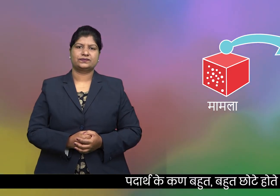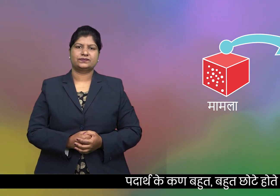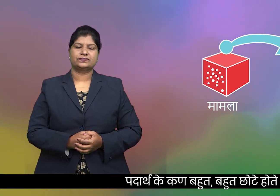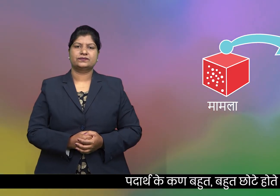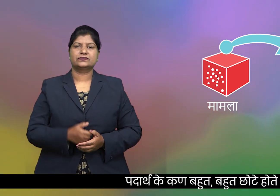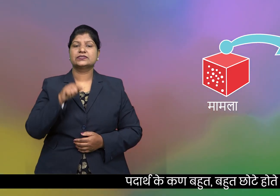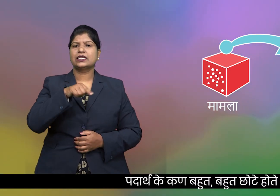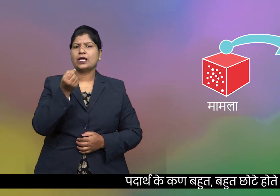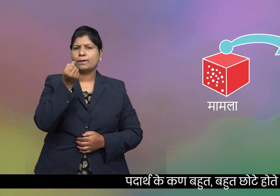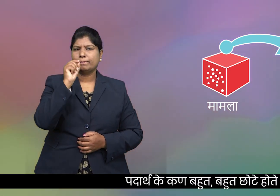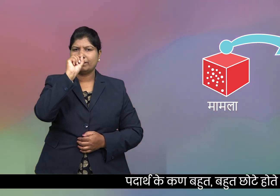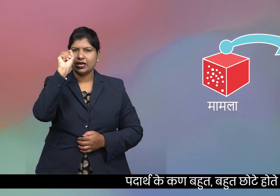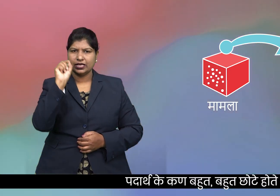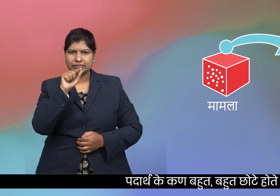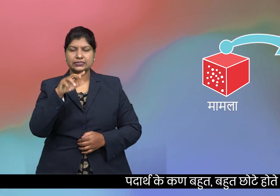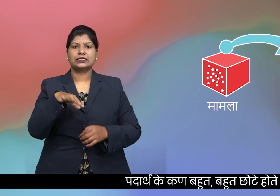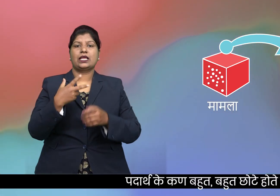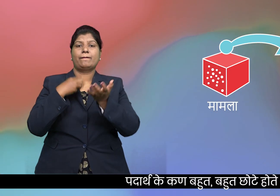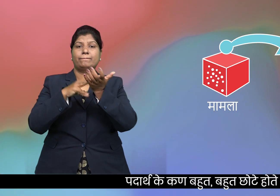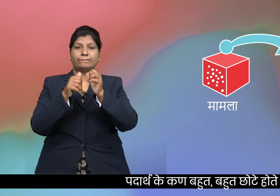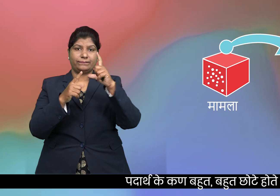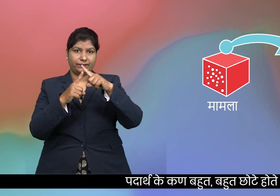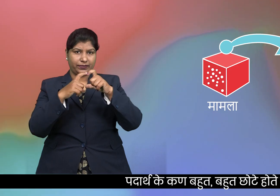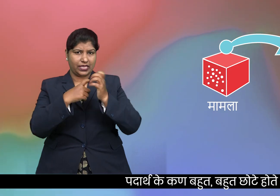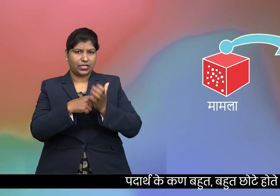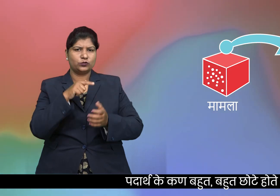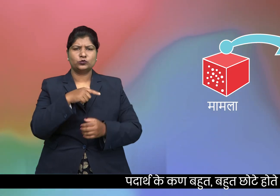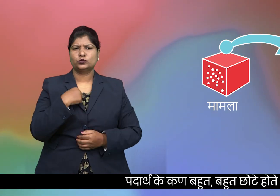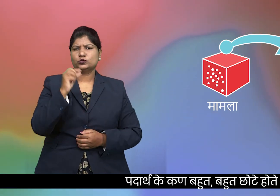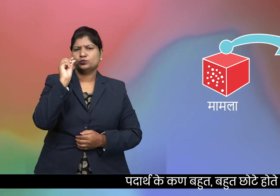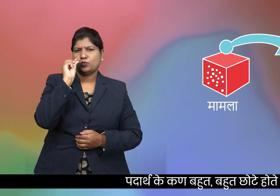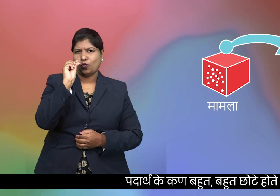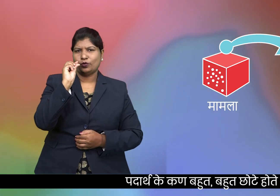पदार्थ के कण बहुत बहुत छोटे होते हैं।